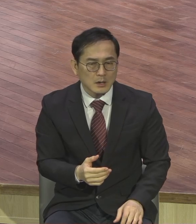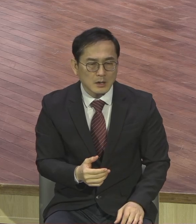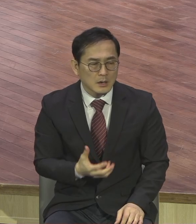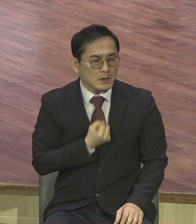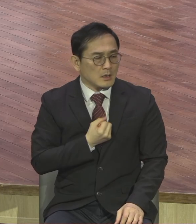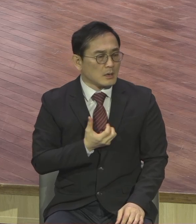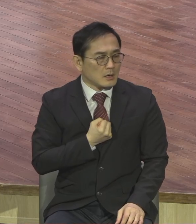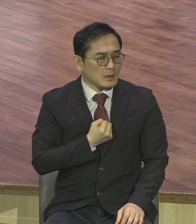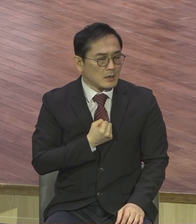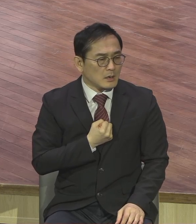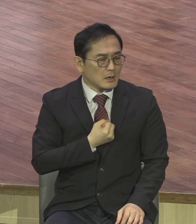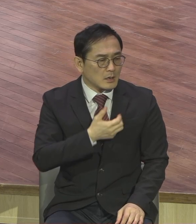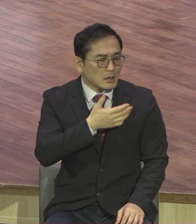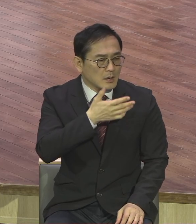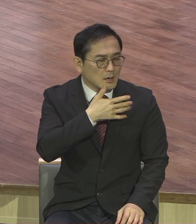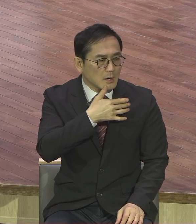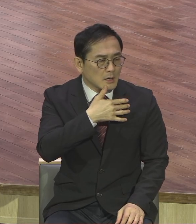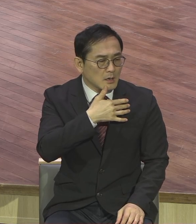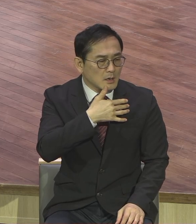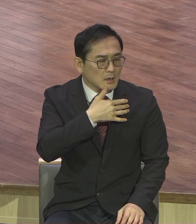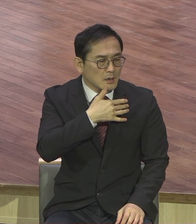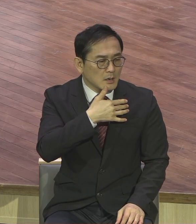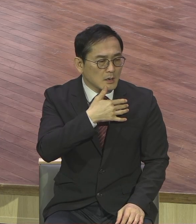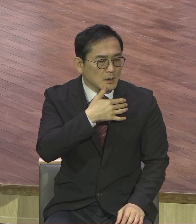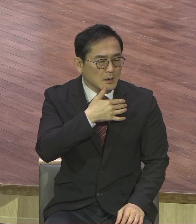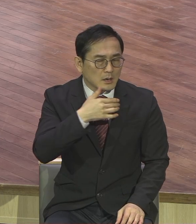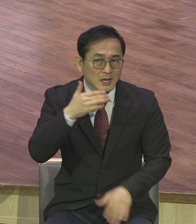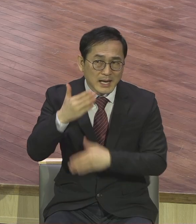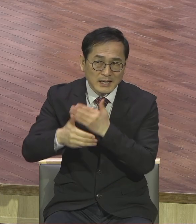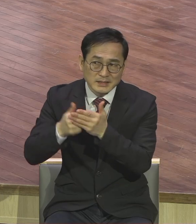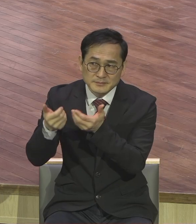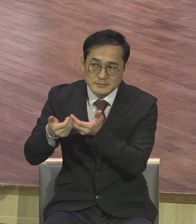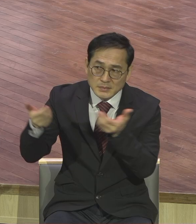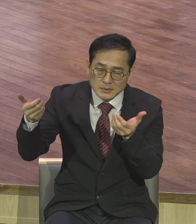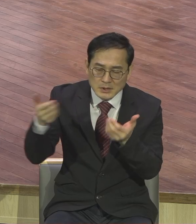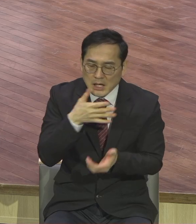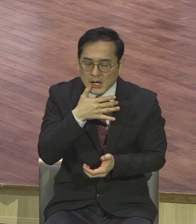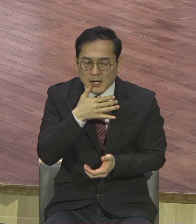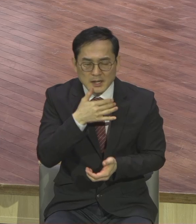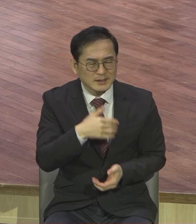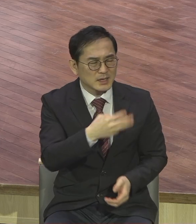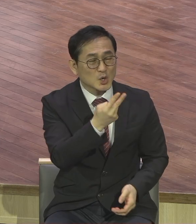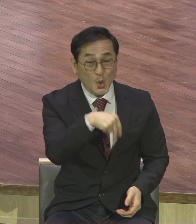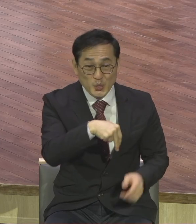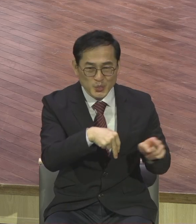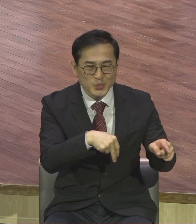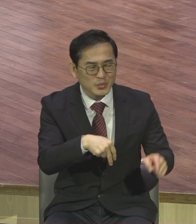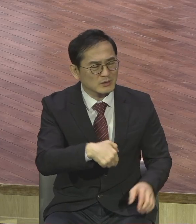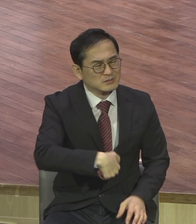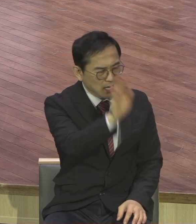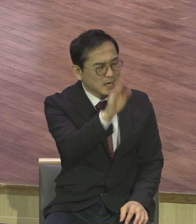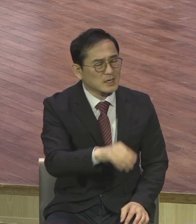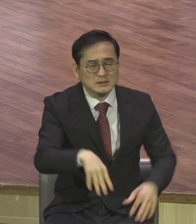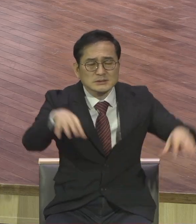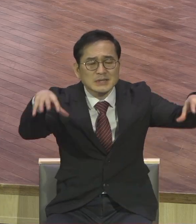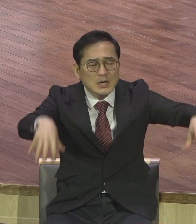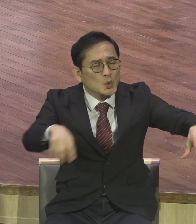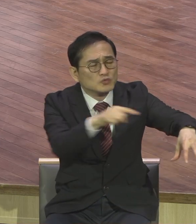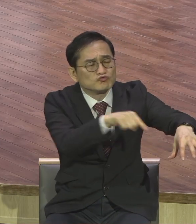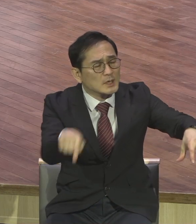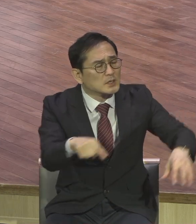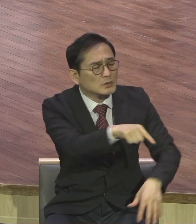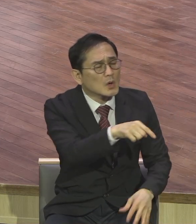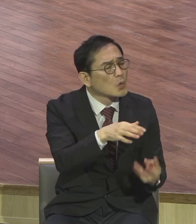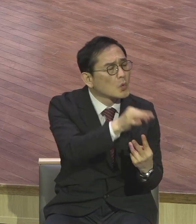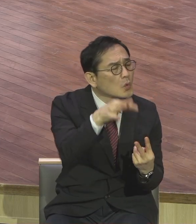딱 차린 거예요. 조카로 떠나 너 떠나라. 너 제일 좋은 거 택해라. 그래서 소돔과 고모라를